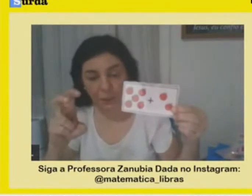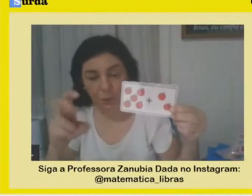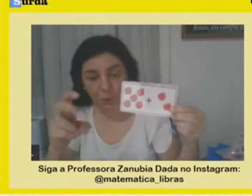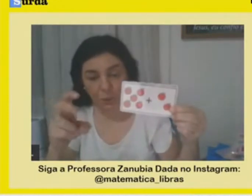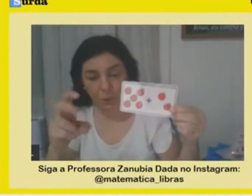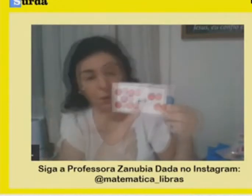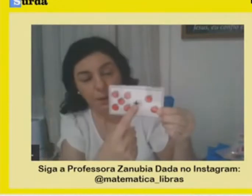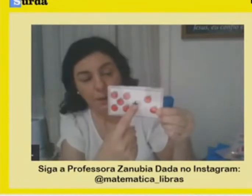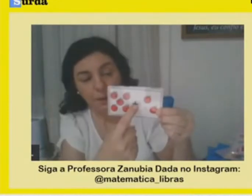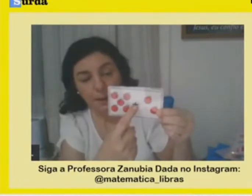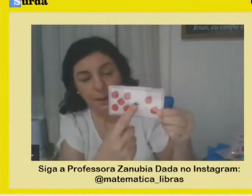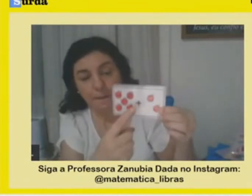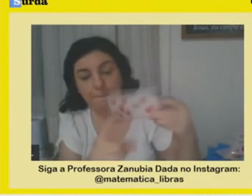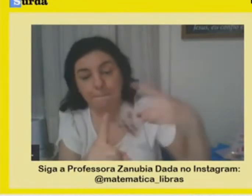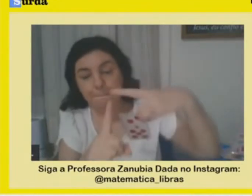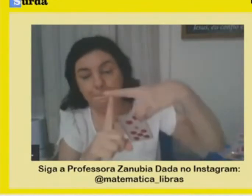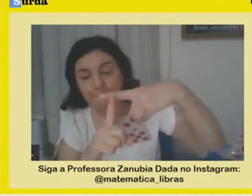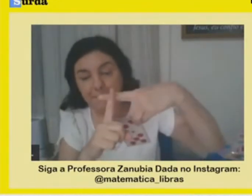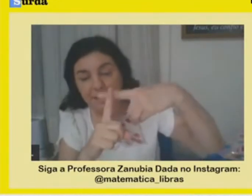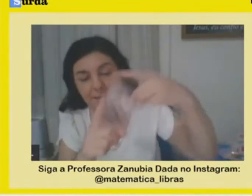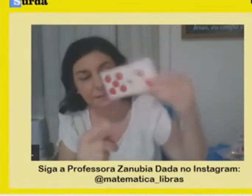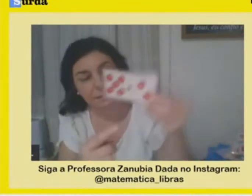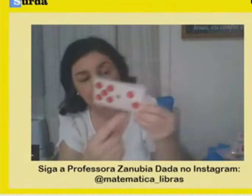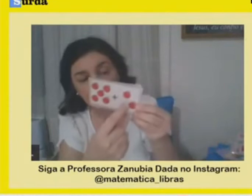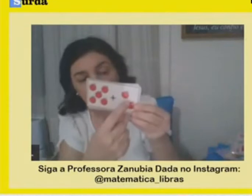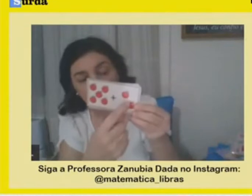Ó, 5 mais